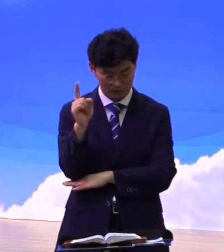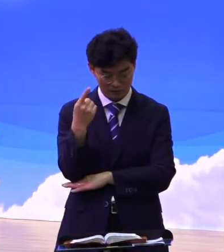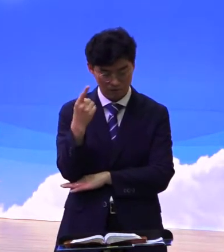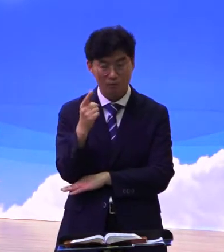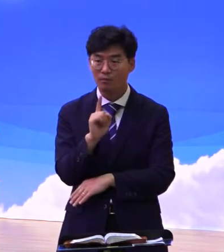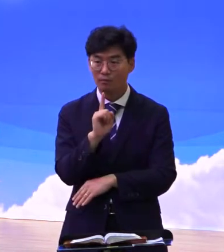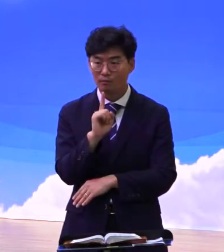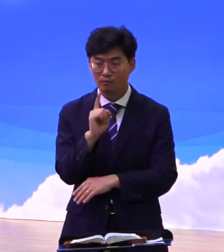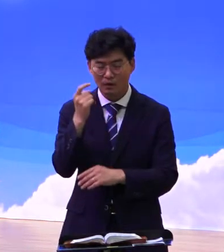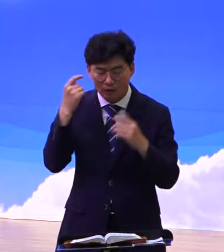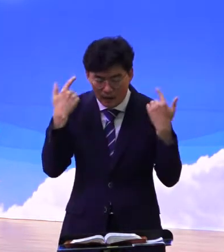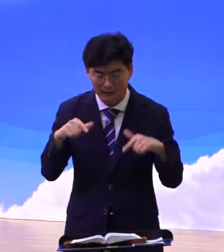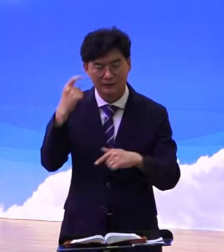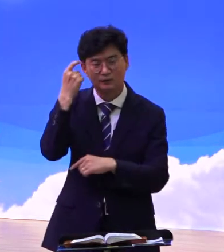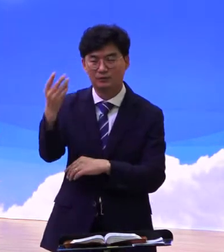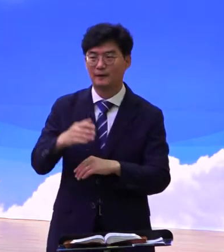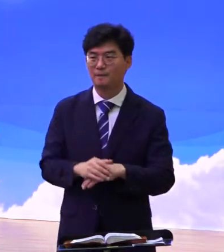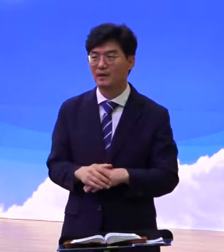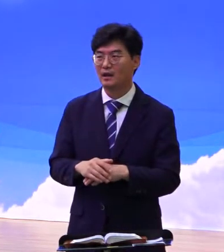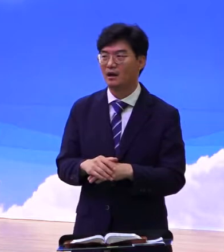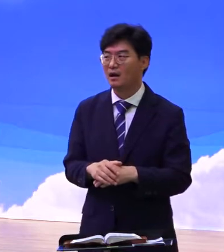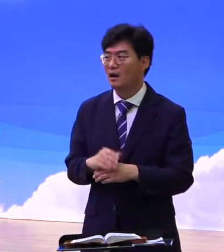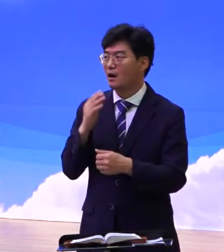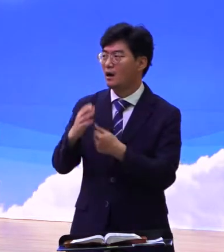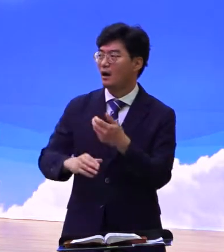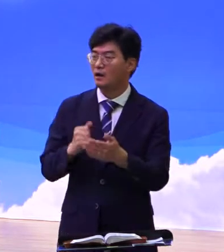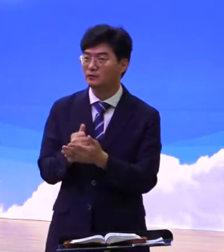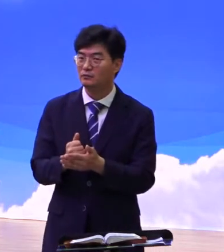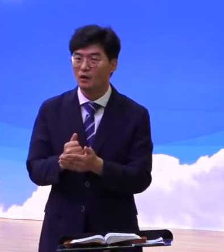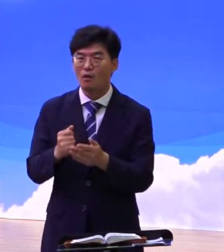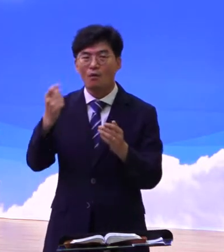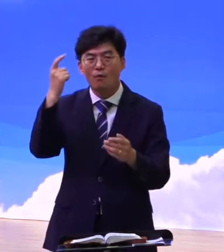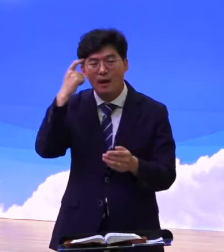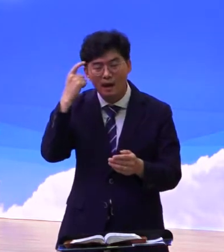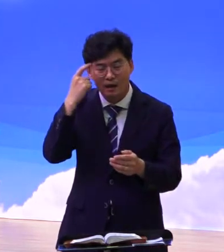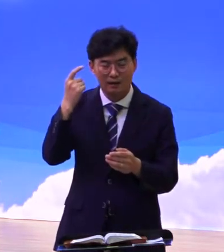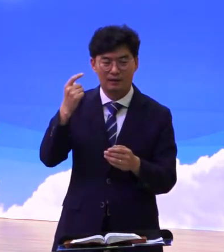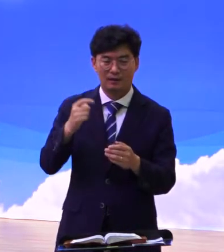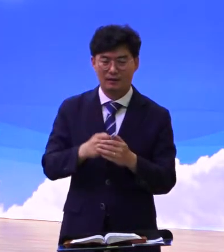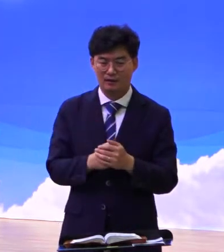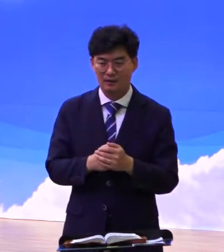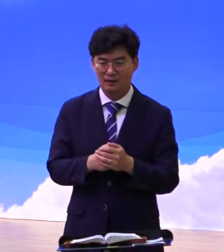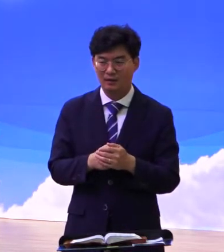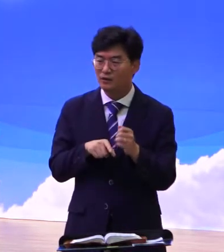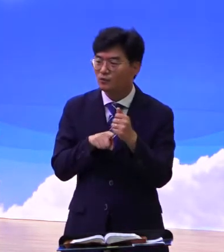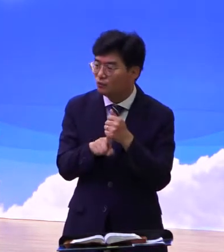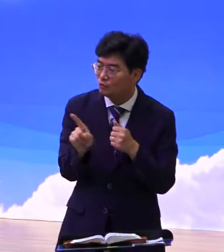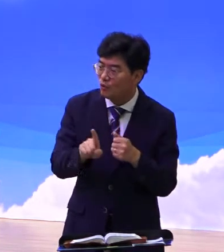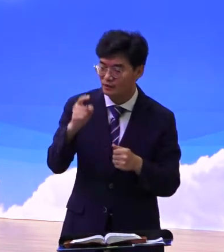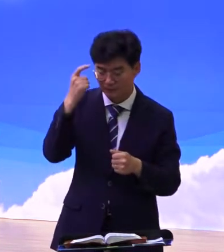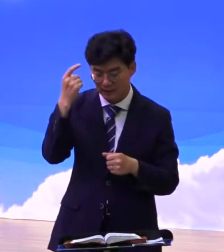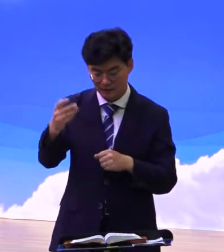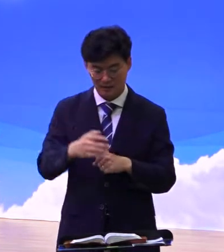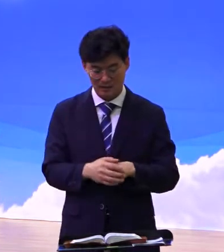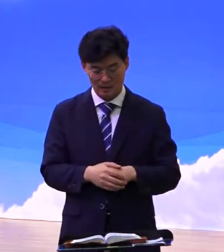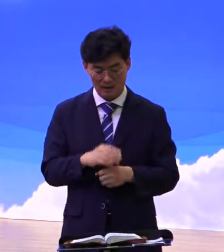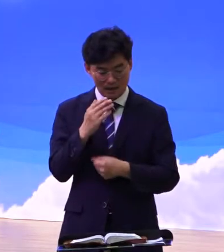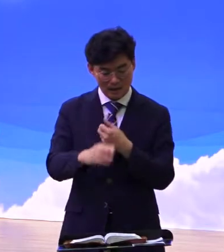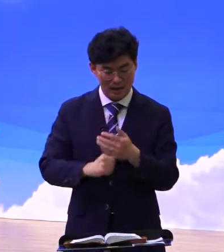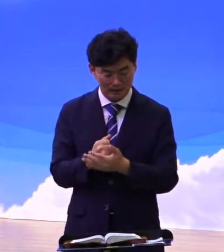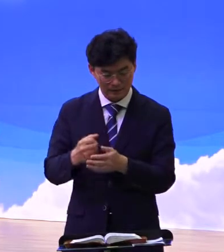언제까지입니까? 하나님, 왜 그렇습니까? 하나님께 기도 속에서 질문하면서 하나님의